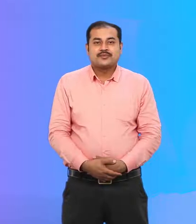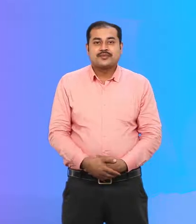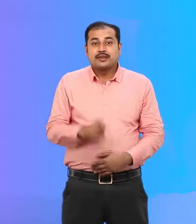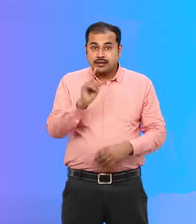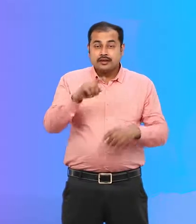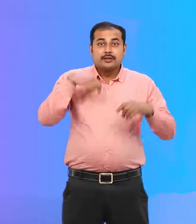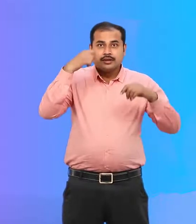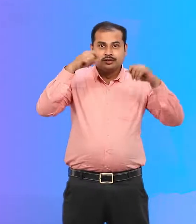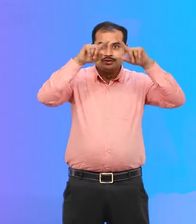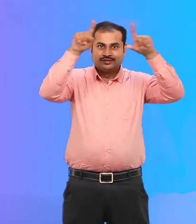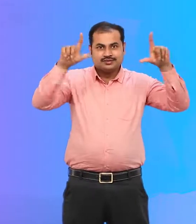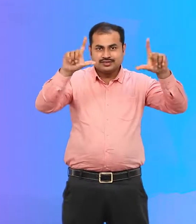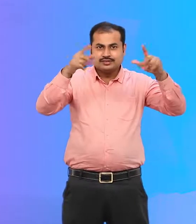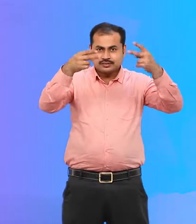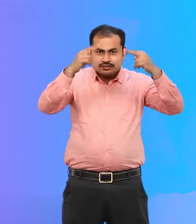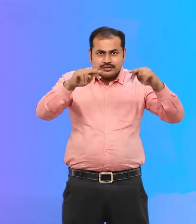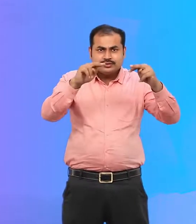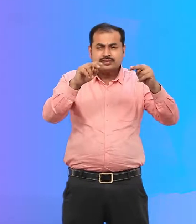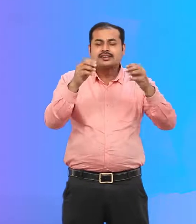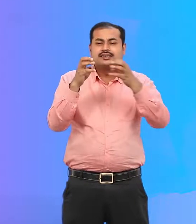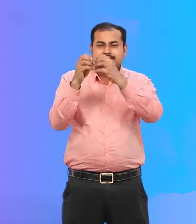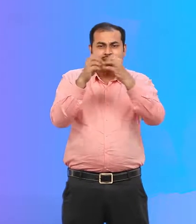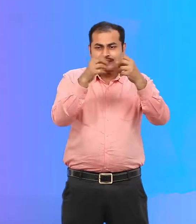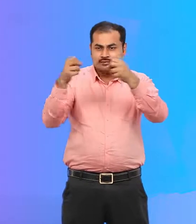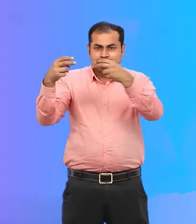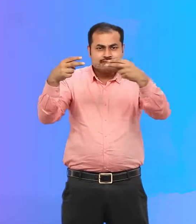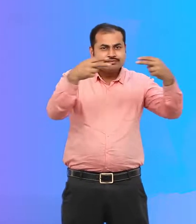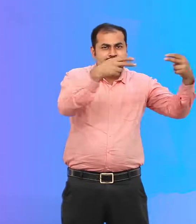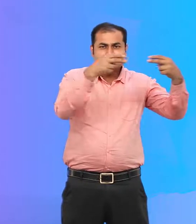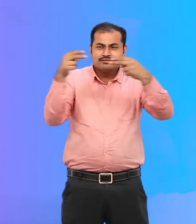है लेकिन इस वीडियो के नीचे आ रहे टेक्स्ट को ध्यान से देखो